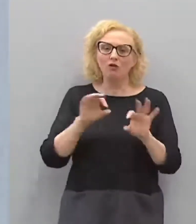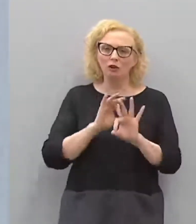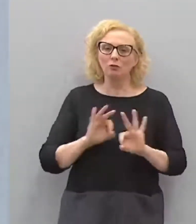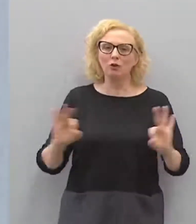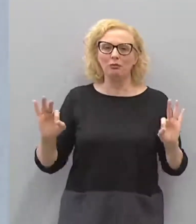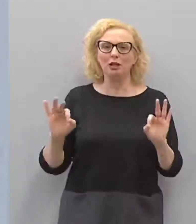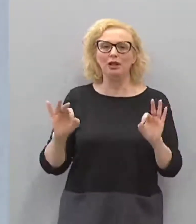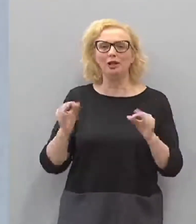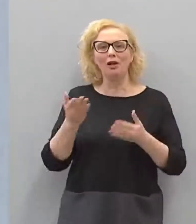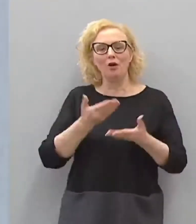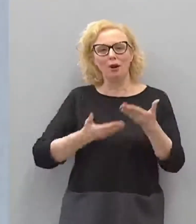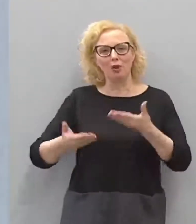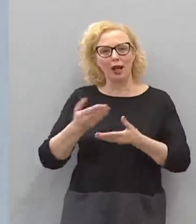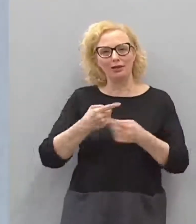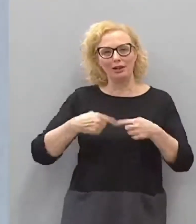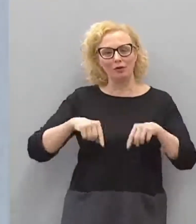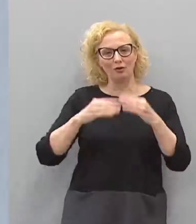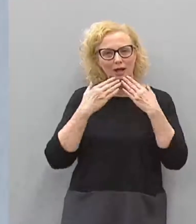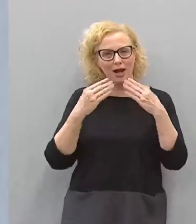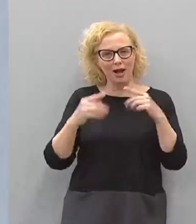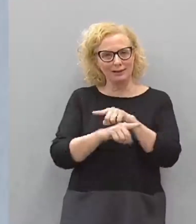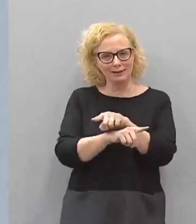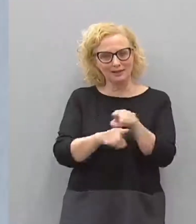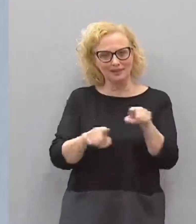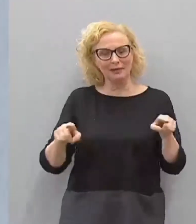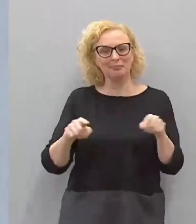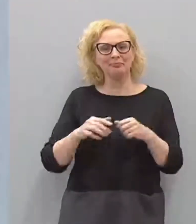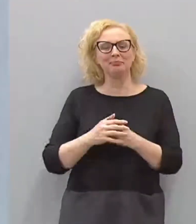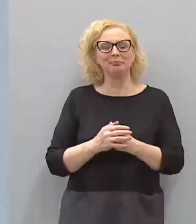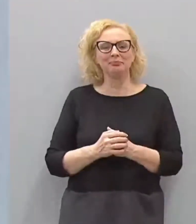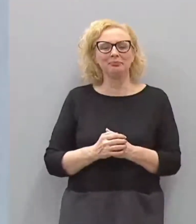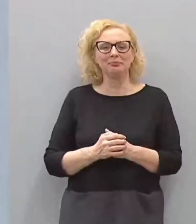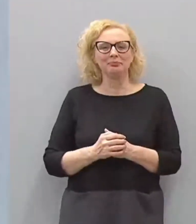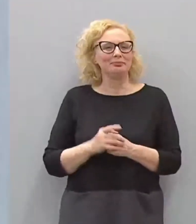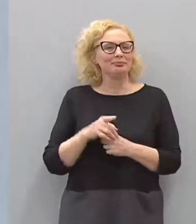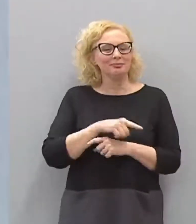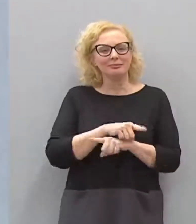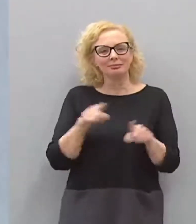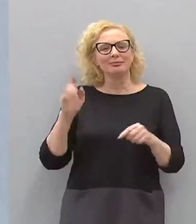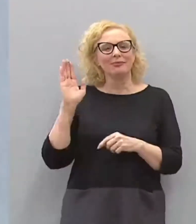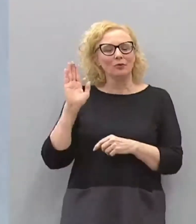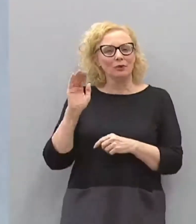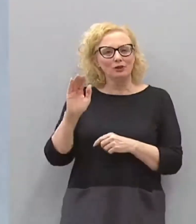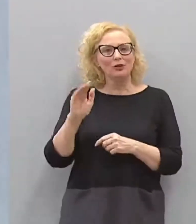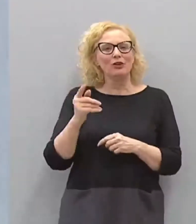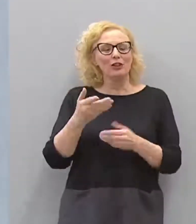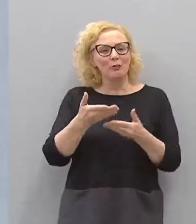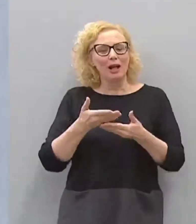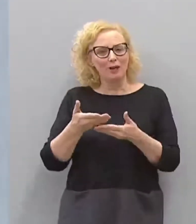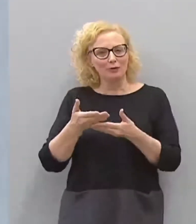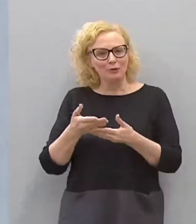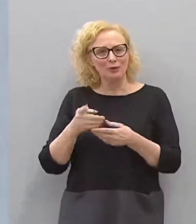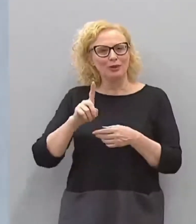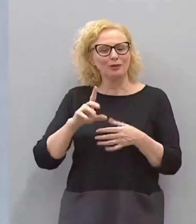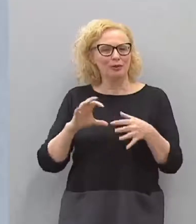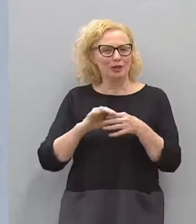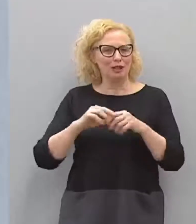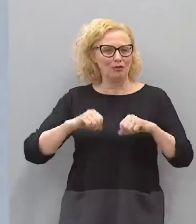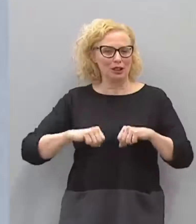questo appunto ringraziamo veramente tutti coloro che quotidianamente cercano di dare una mano alle pina sanitaria proprio per